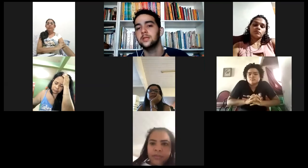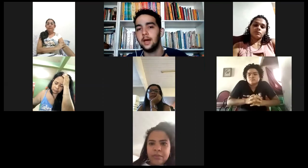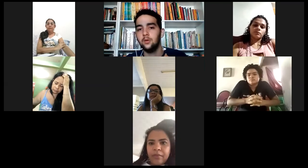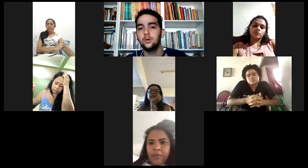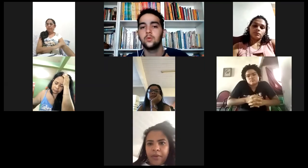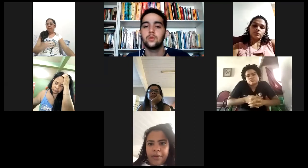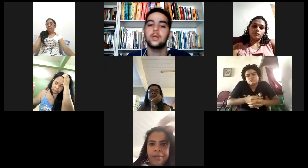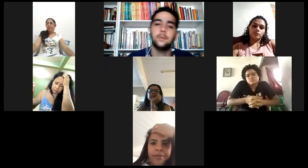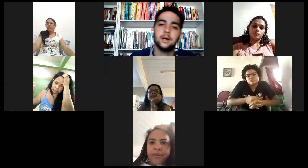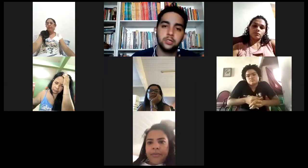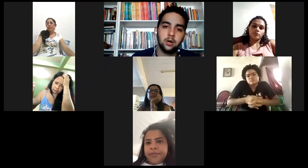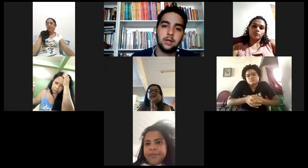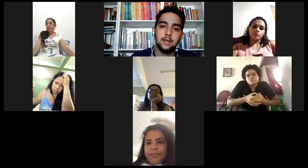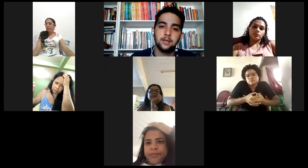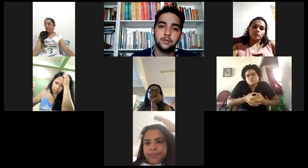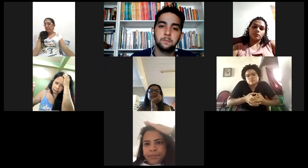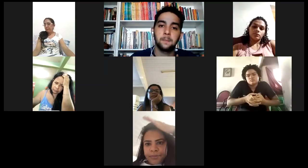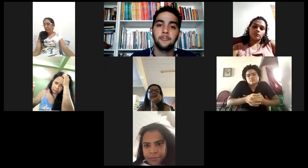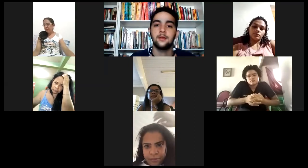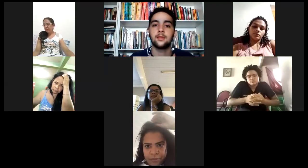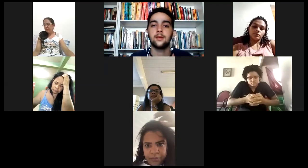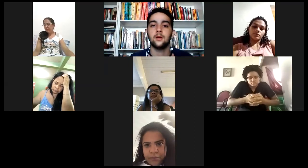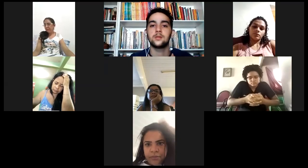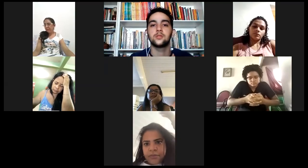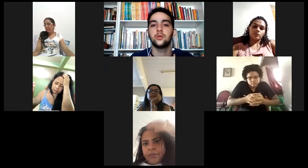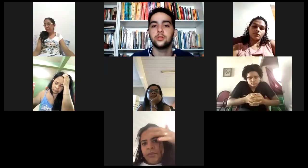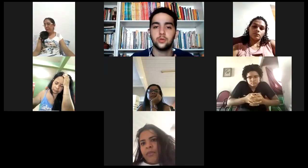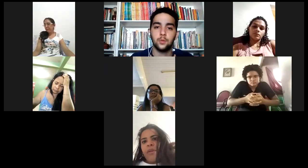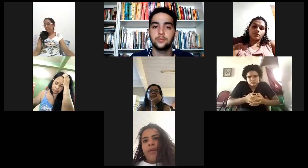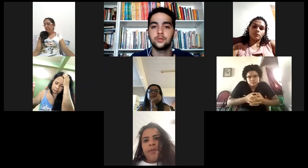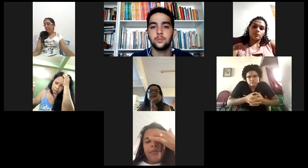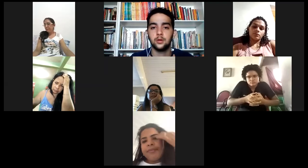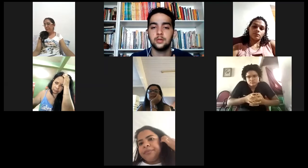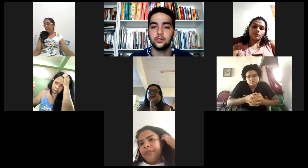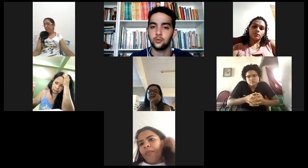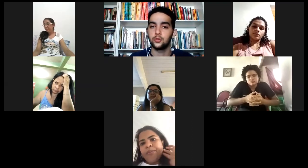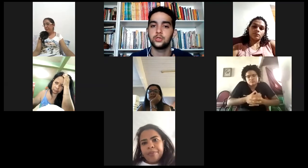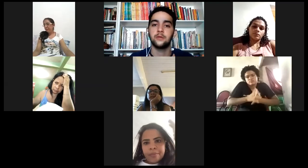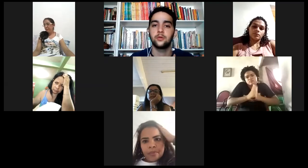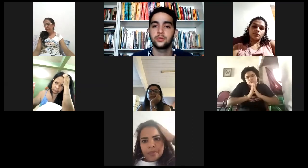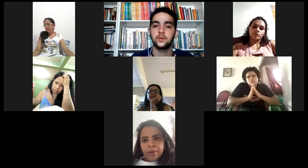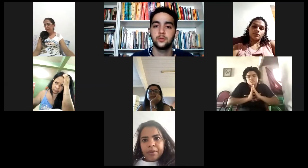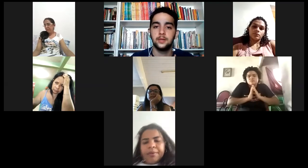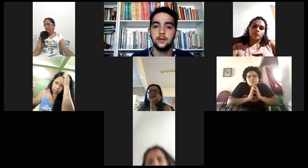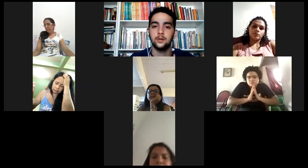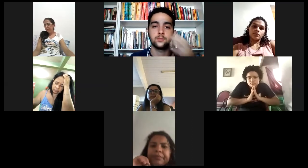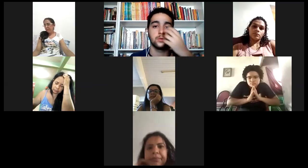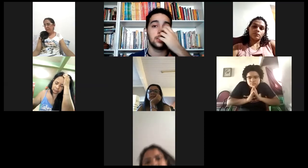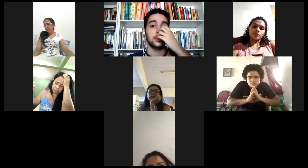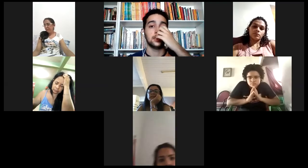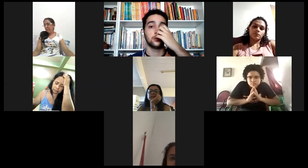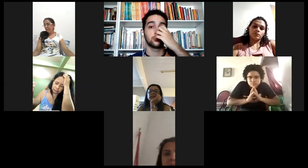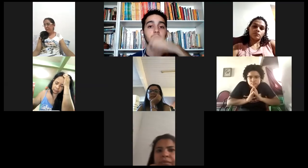do sinal, quanto da parte da oralidade. Então, esses 2 tópicos são importantes hoje na filosofia do